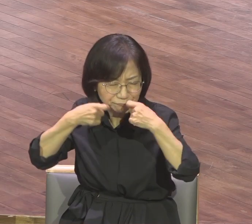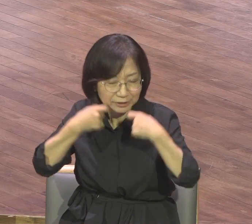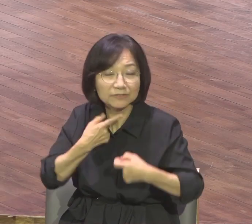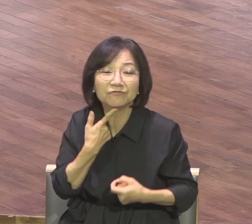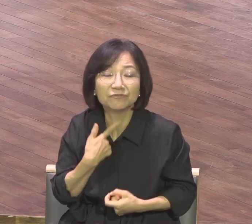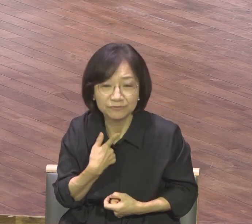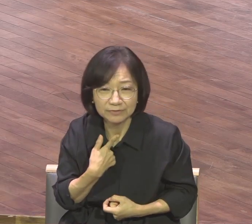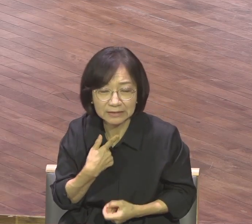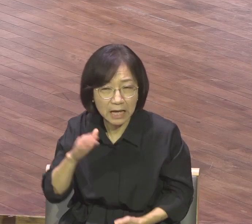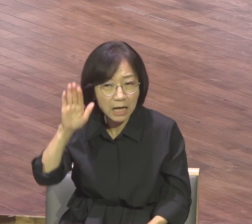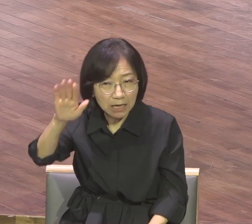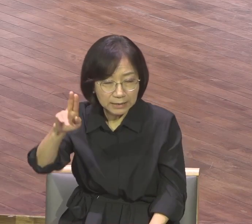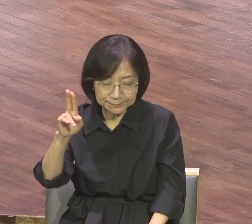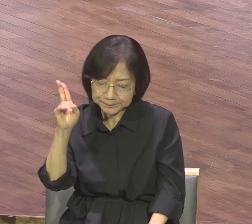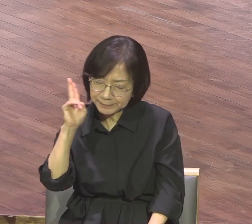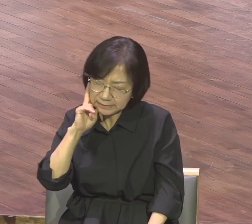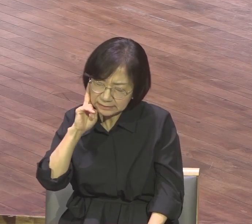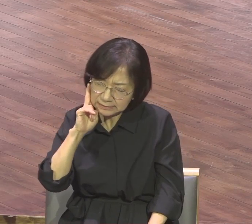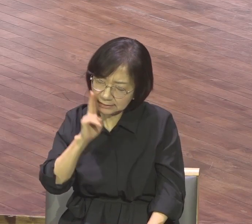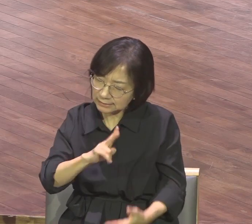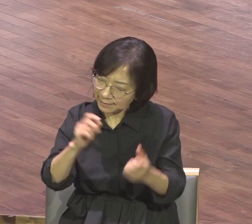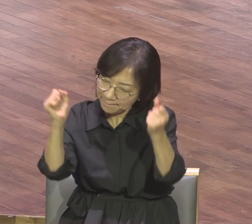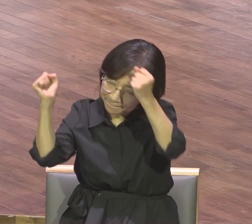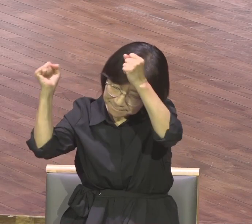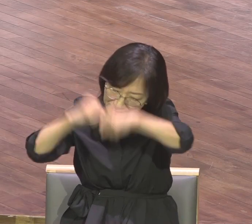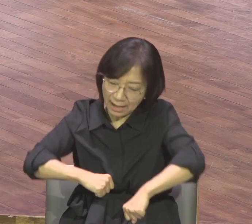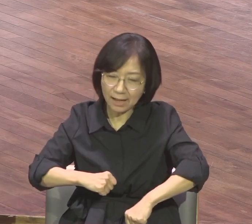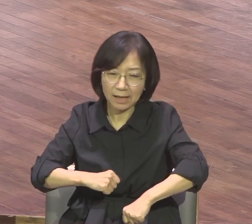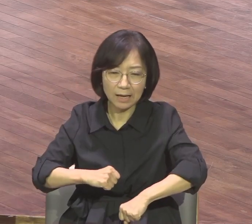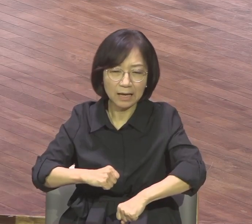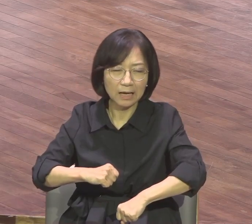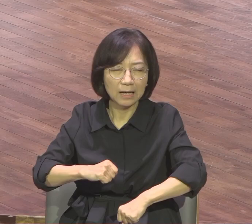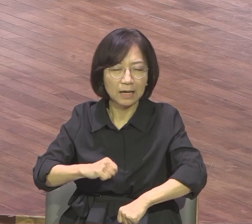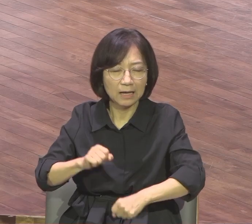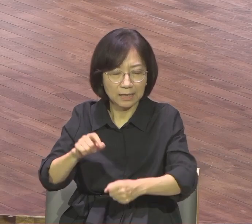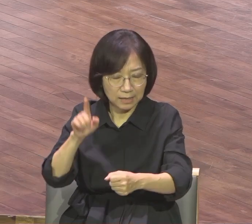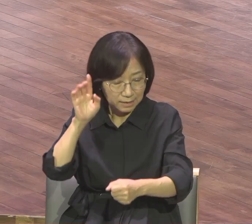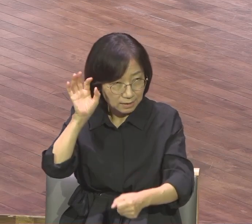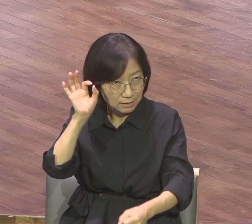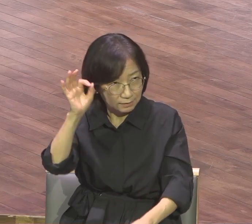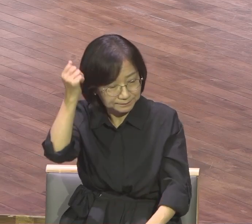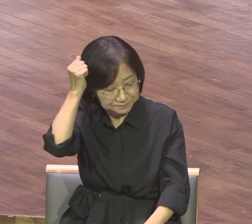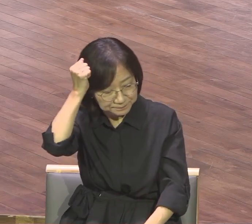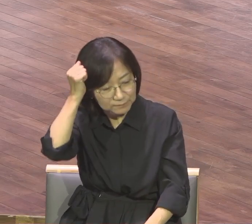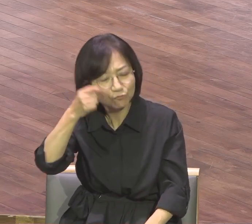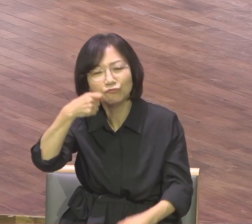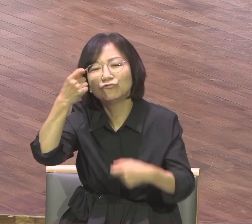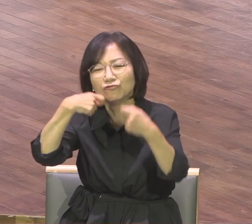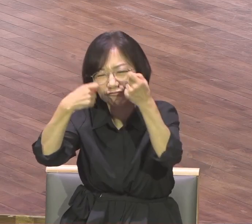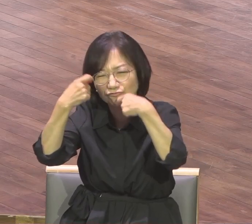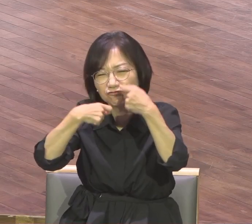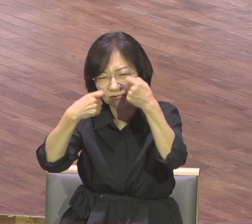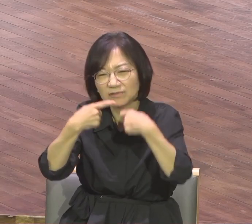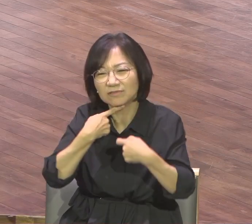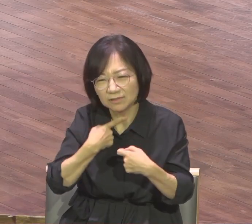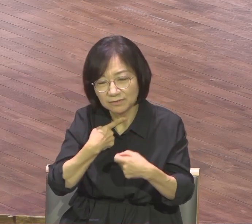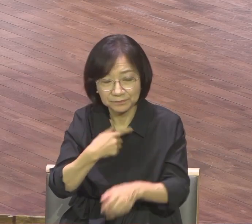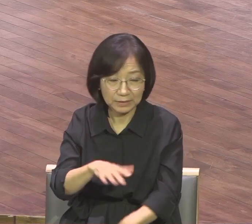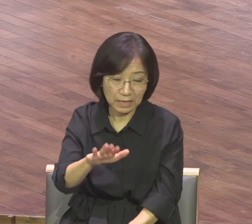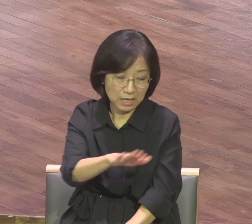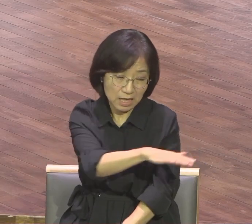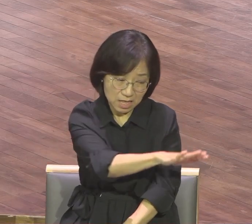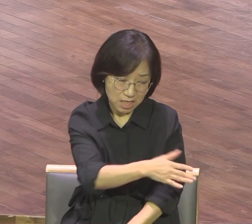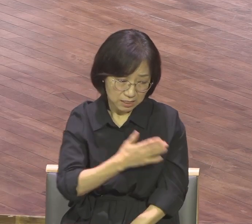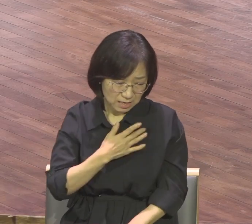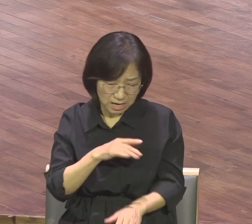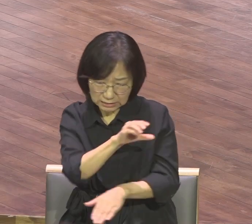앞으로 이 처참한 망할 그 모습을 보면서, 무너질 것을 보면서 날 위해 울지 마라. 내